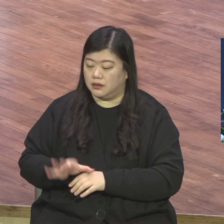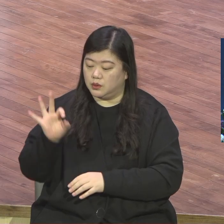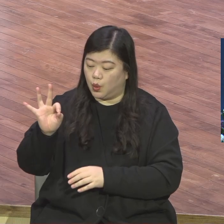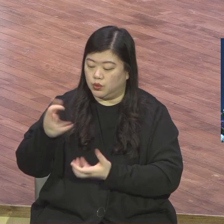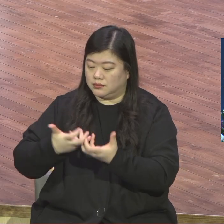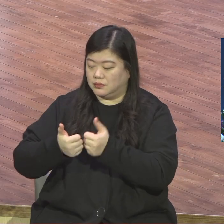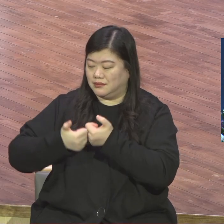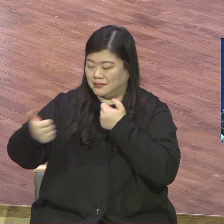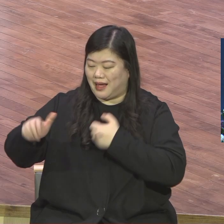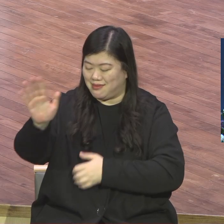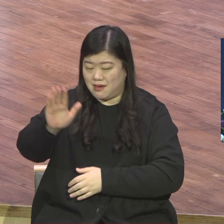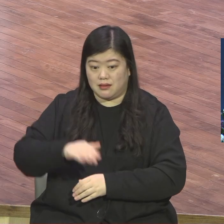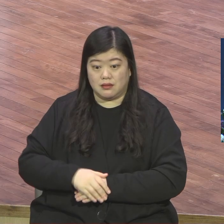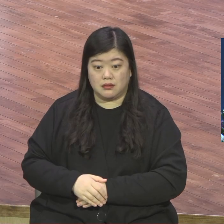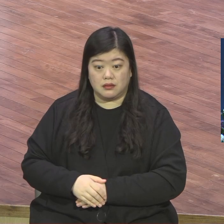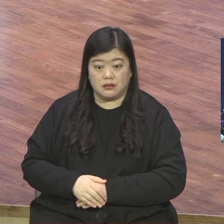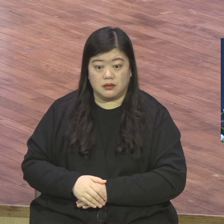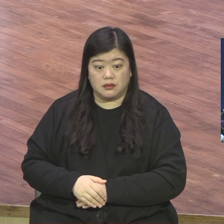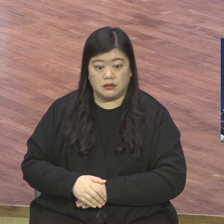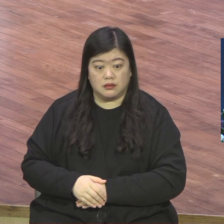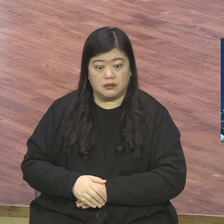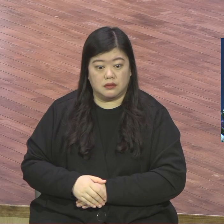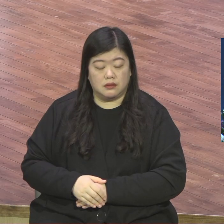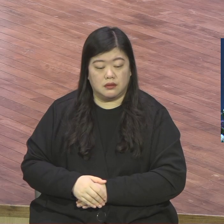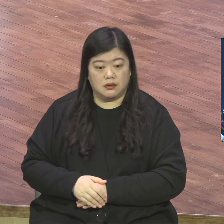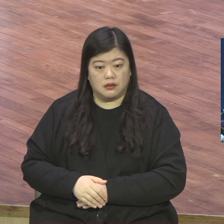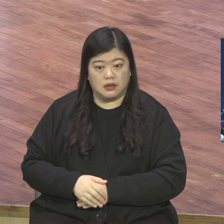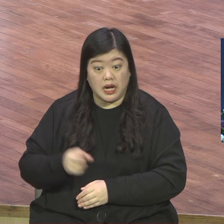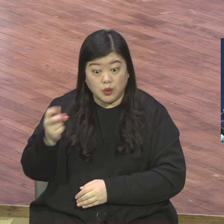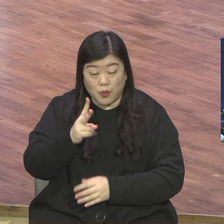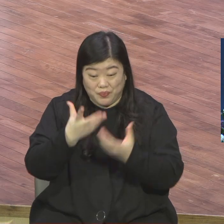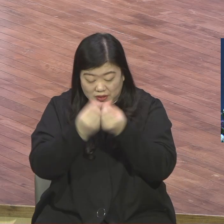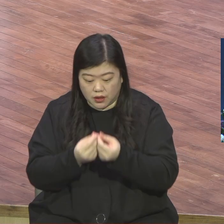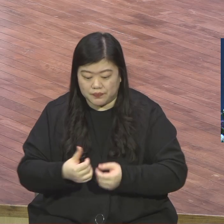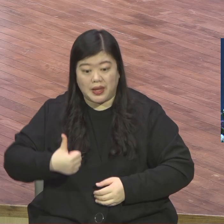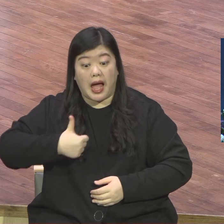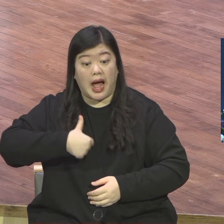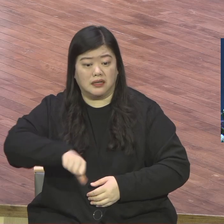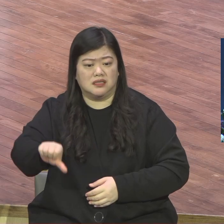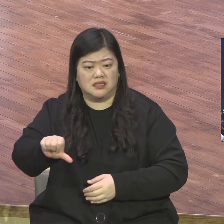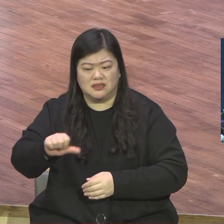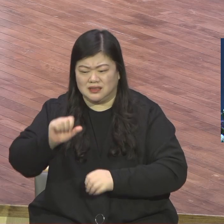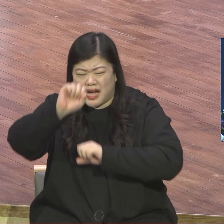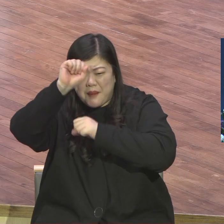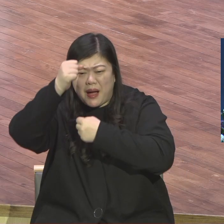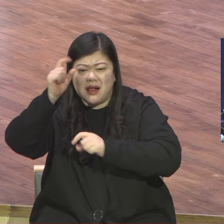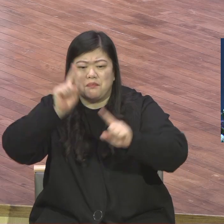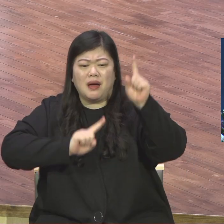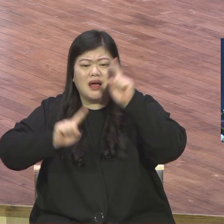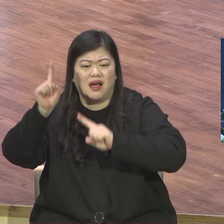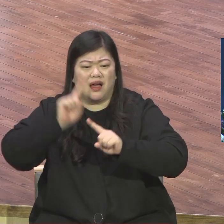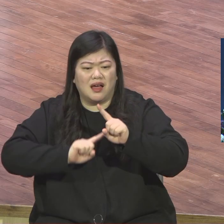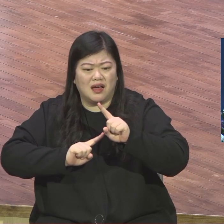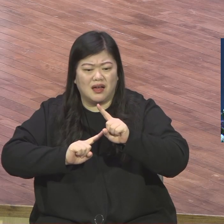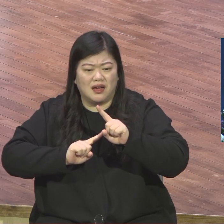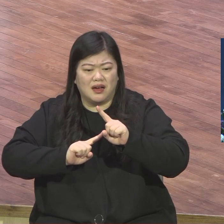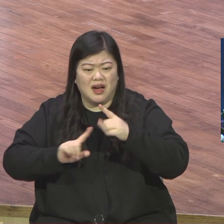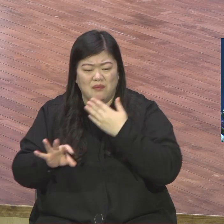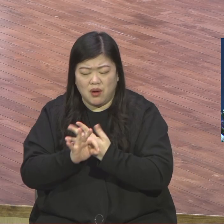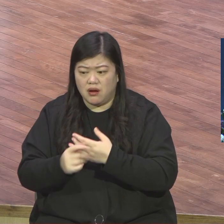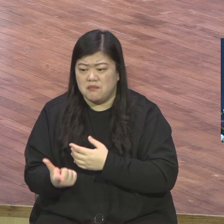그뿐 아니라 아들이 다리를 다쳤어. 다리를 다쳤으면 당연히 빨리 병원 가야 되는데 무료